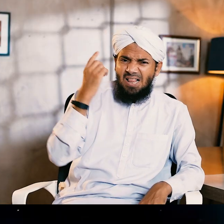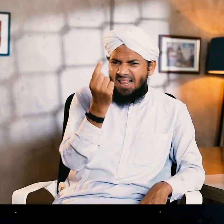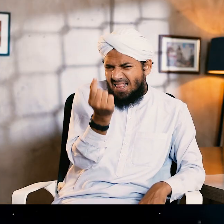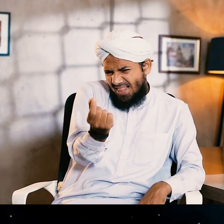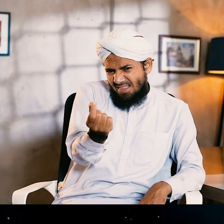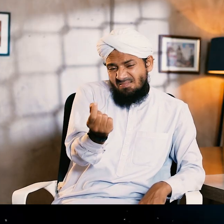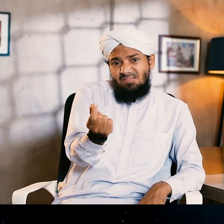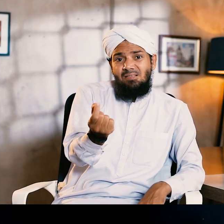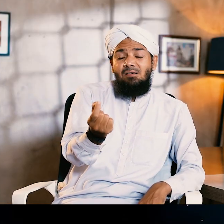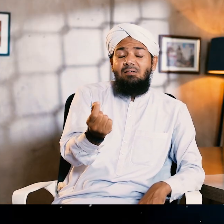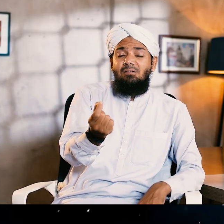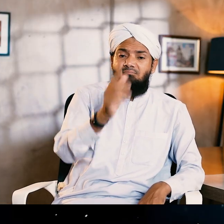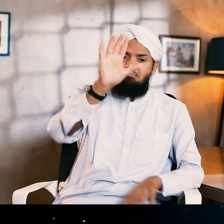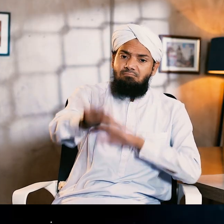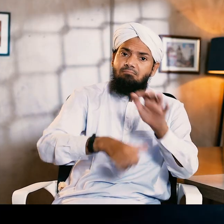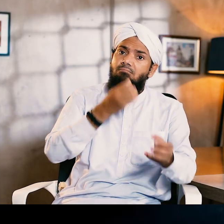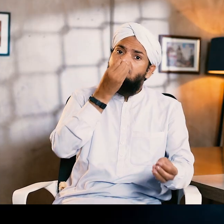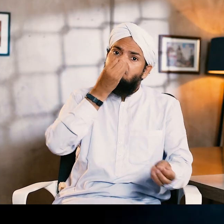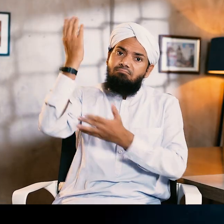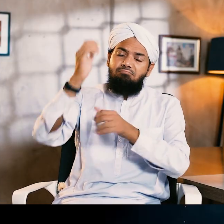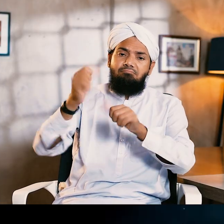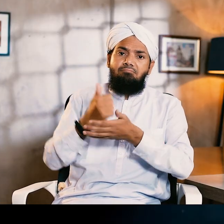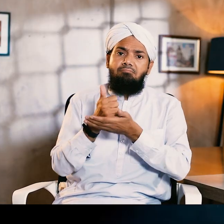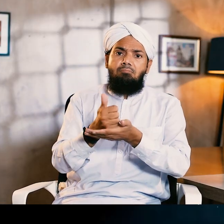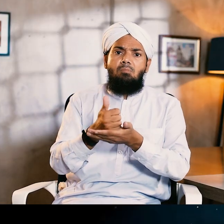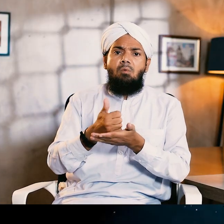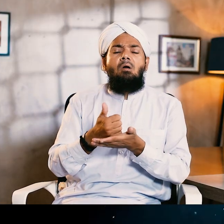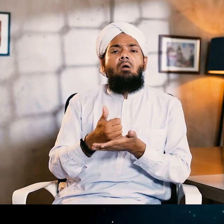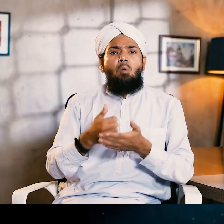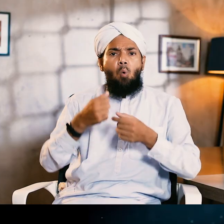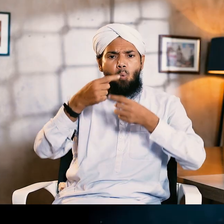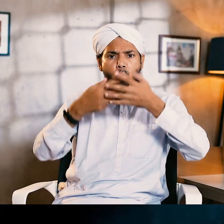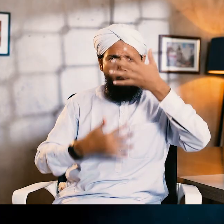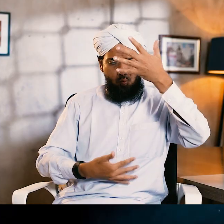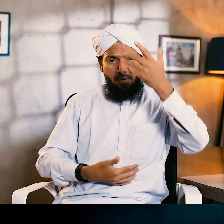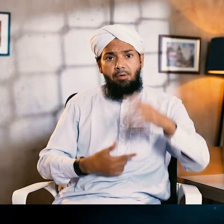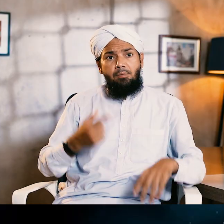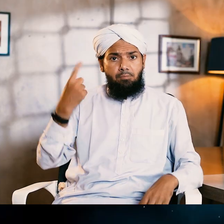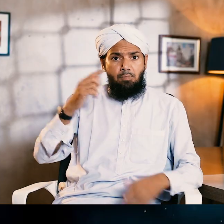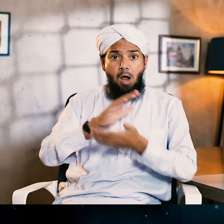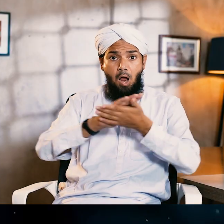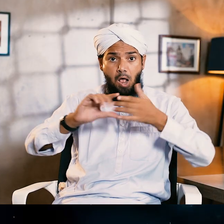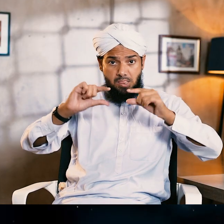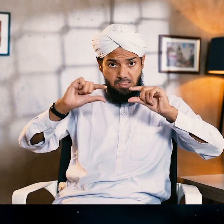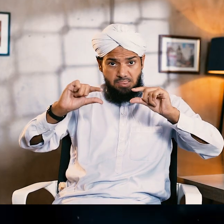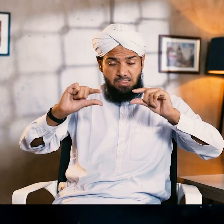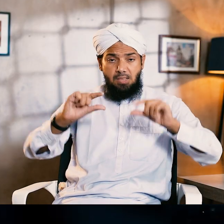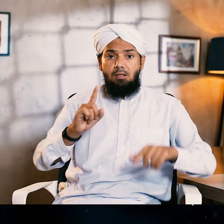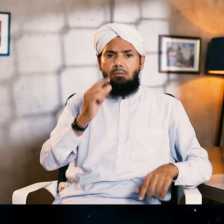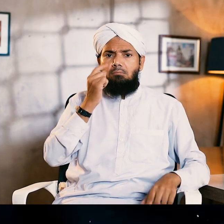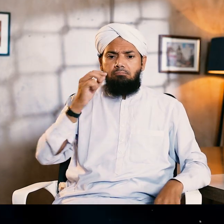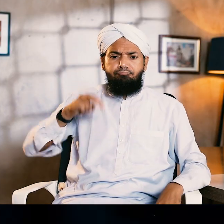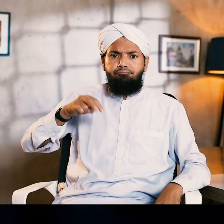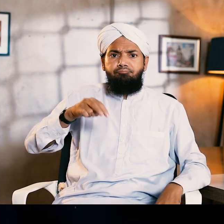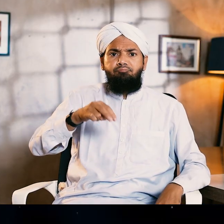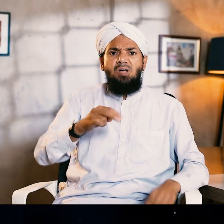سی نظر آنے والی نیکی اس کو جنت میں پہنچا دے۔ اس کی بھی کئی مثالیں ہیں حدیث پاک میں کہ ایک شخص نے مسلمانوں کے راستے